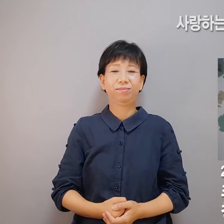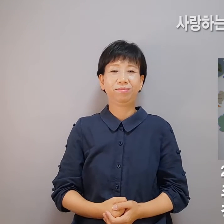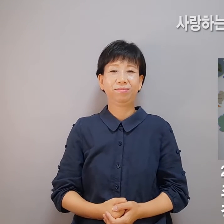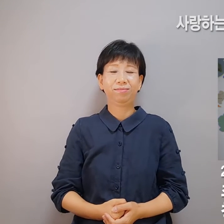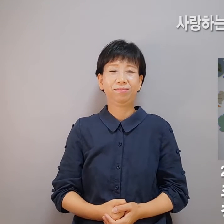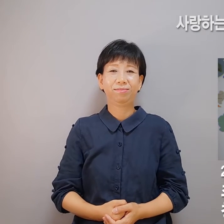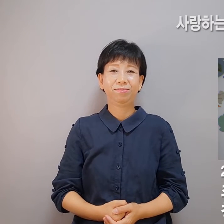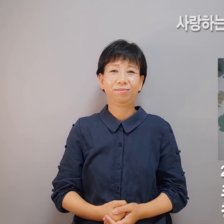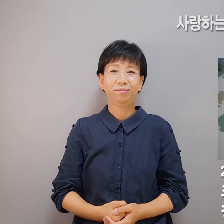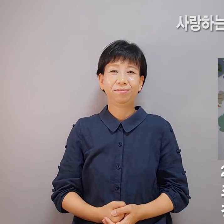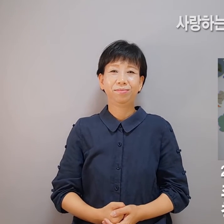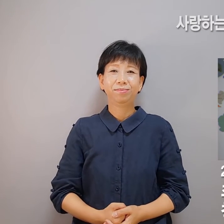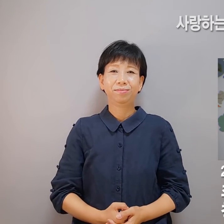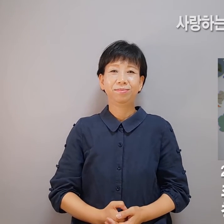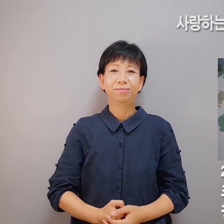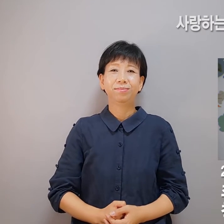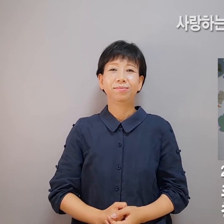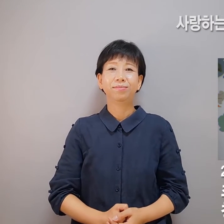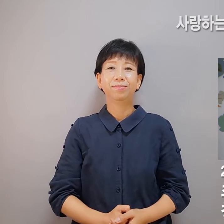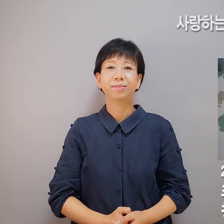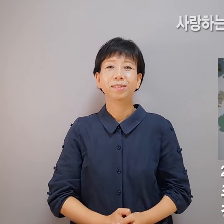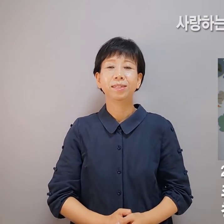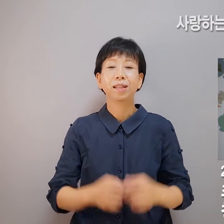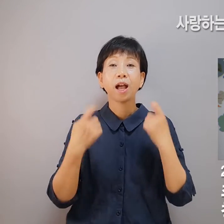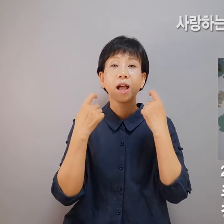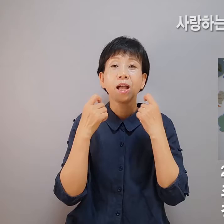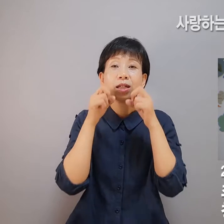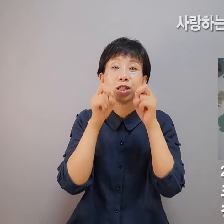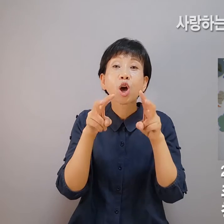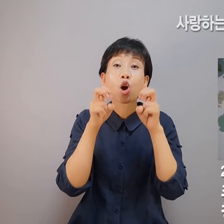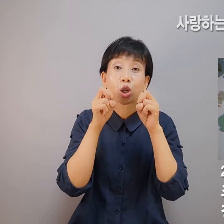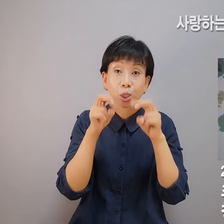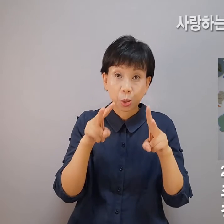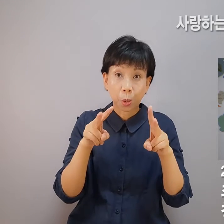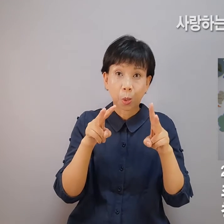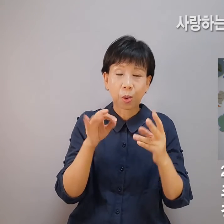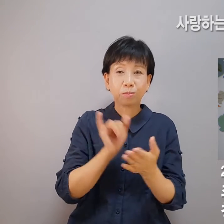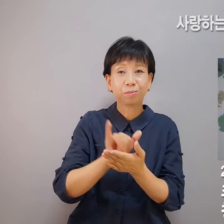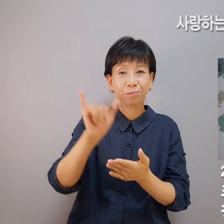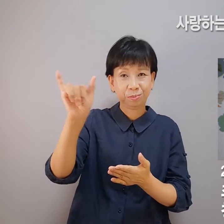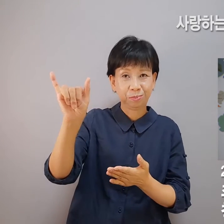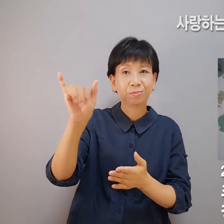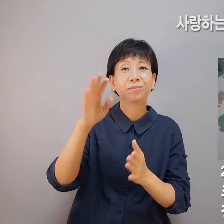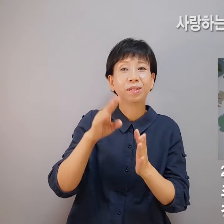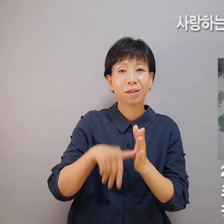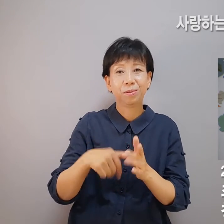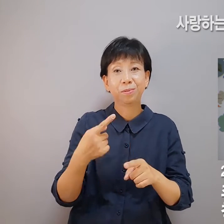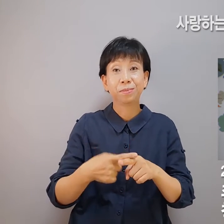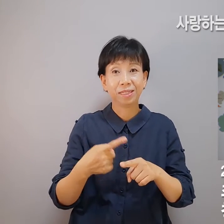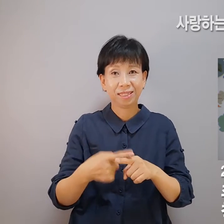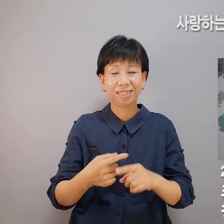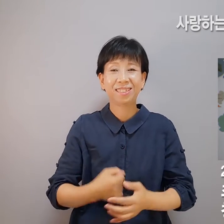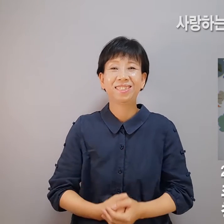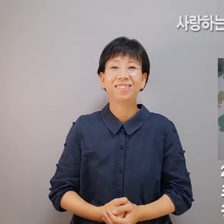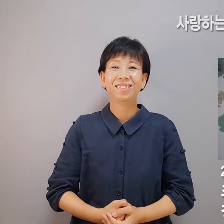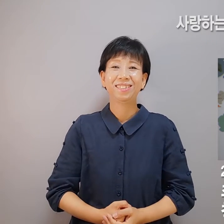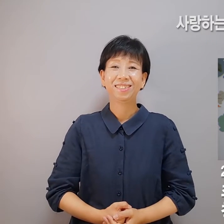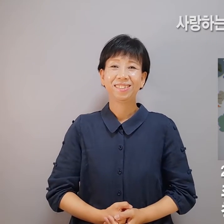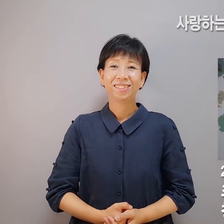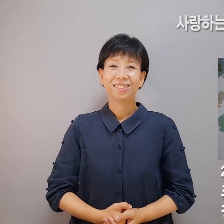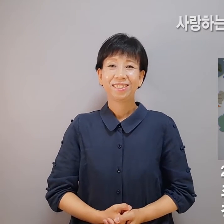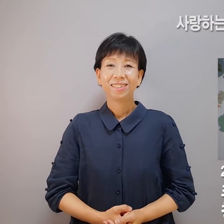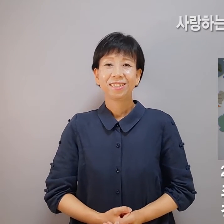거예요. 네. 제가 이제 선교제 가끔 가잖아요. 선교제 가도 이제 그